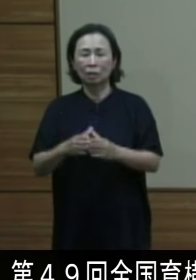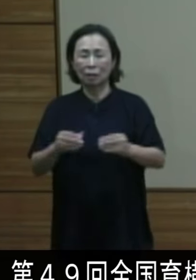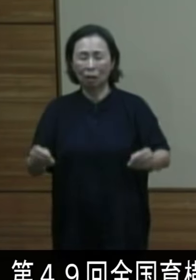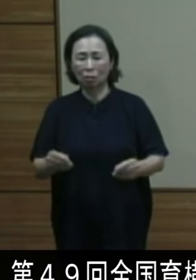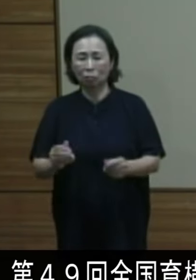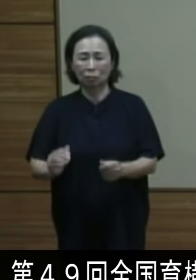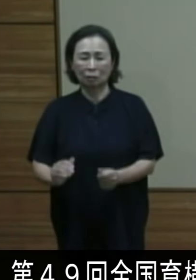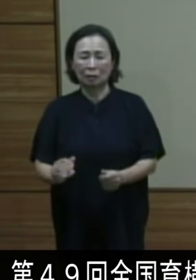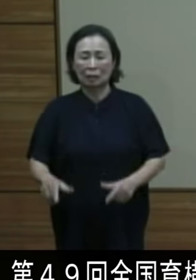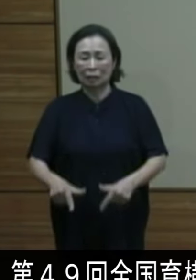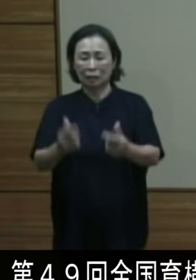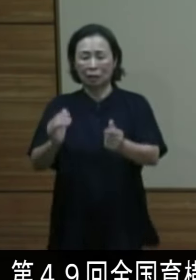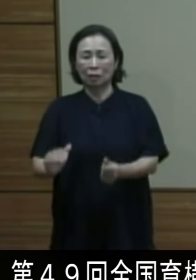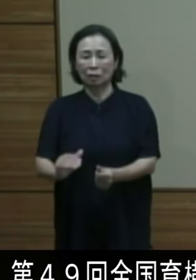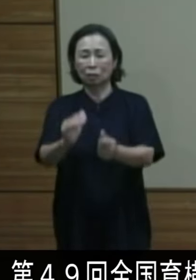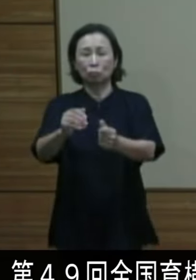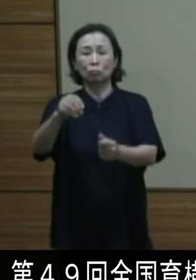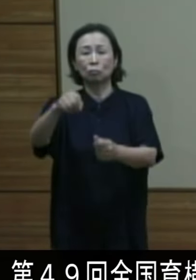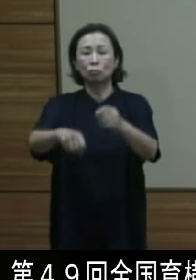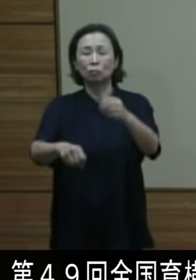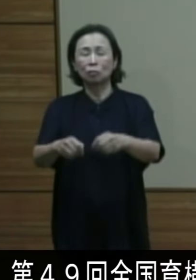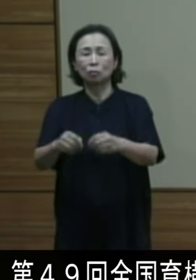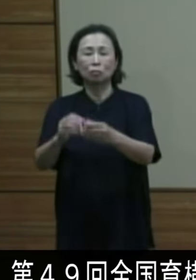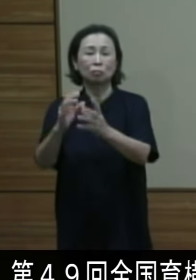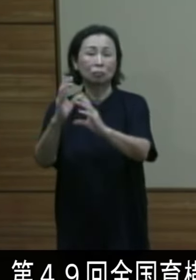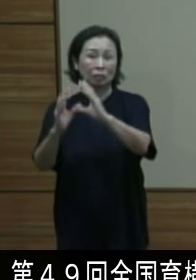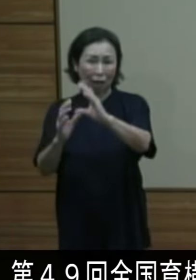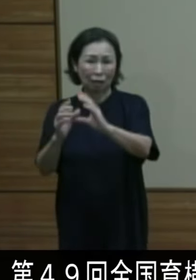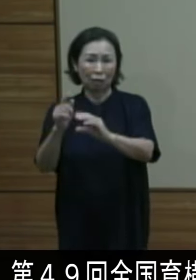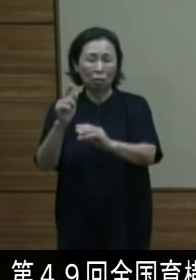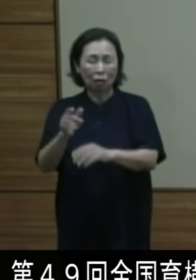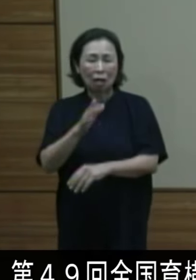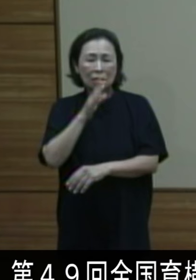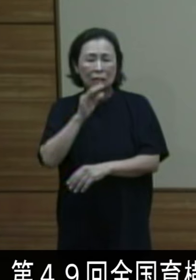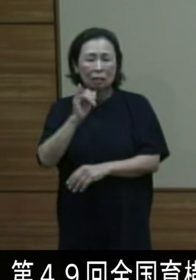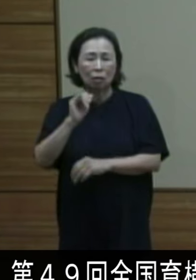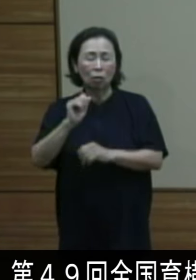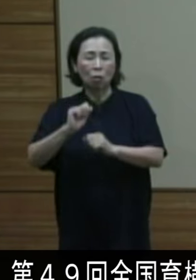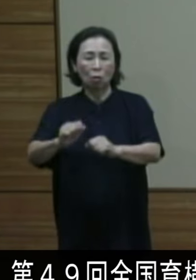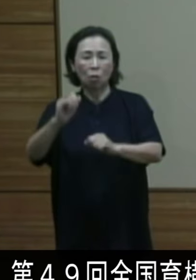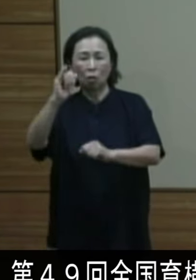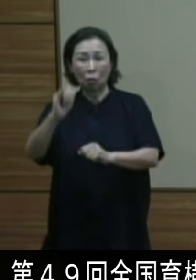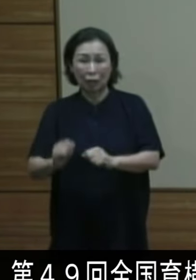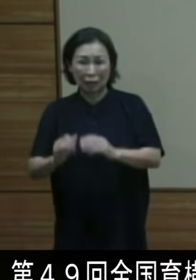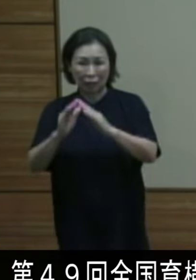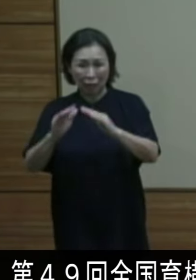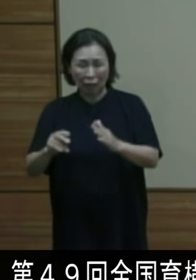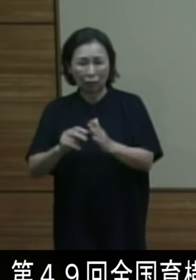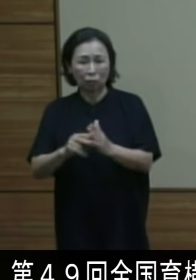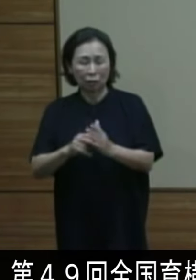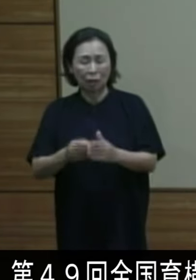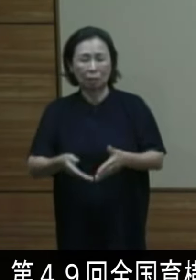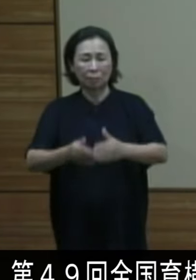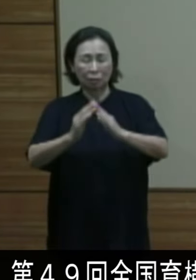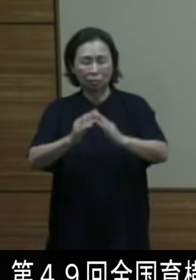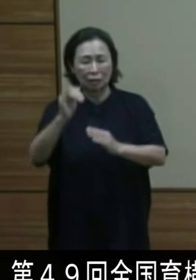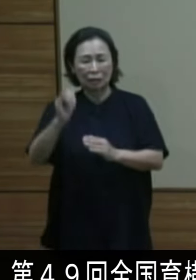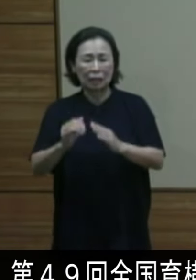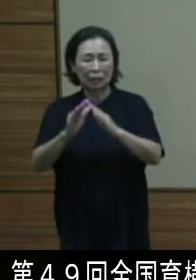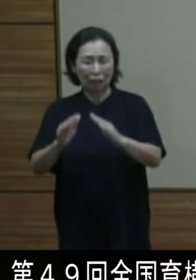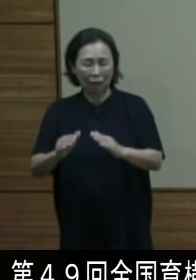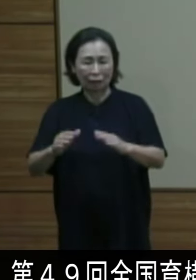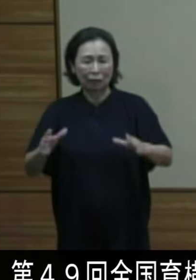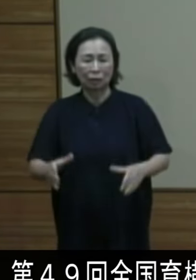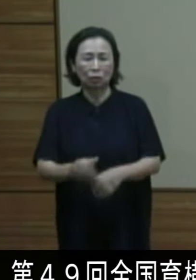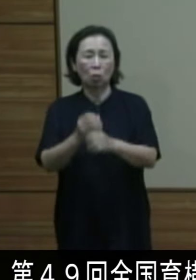祭、これが実行委員会という形で設立総会を行います。合わせて第1回の総会